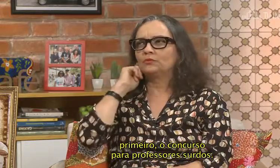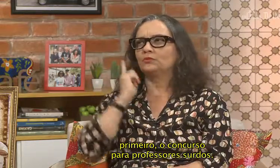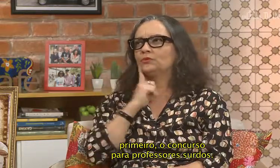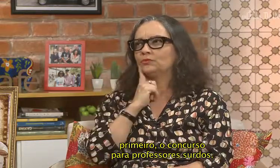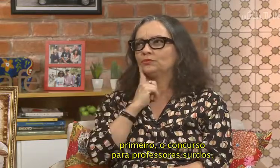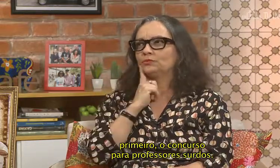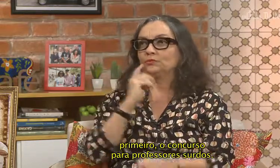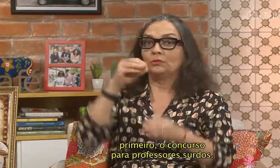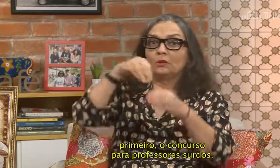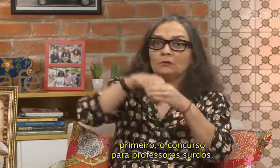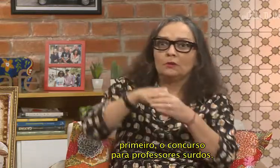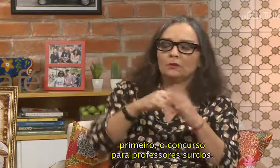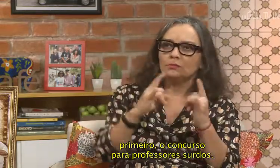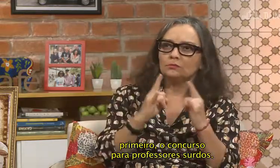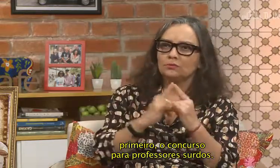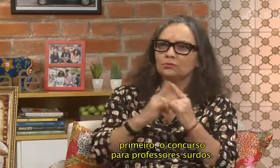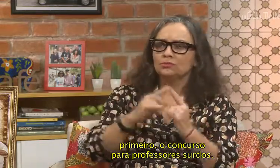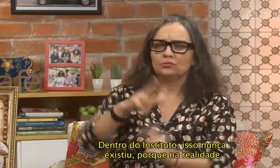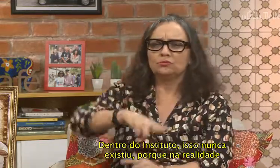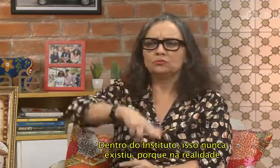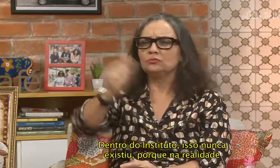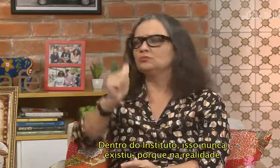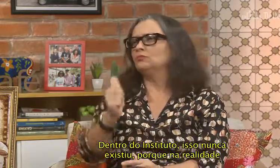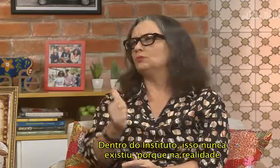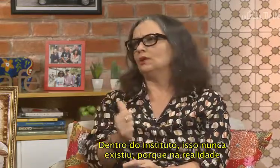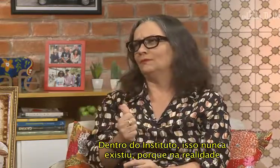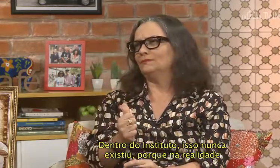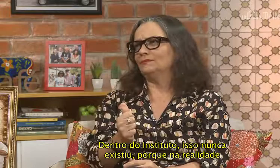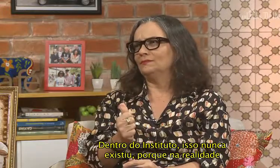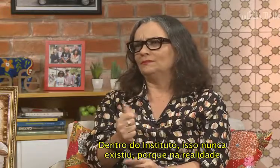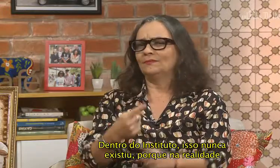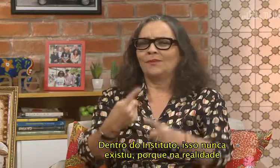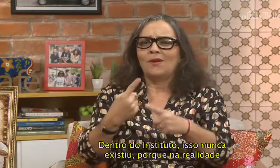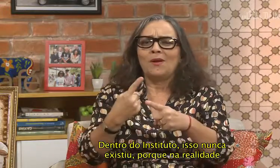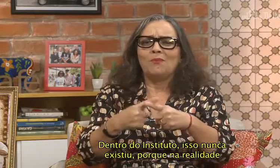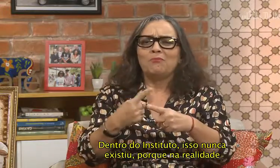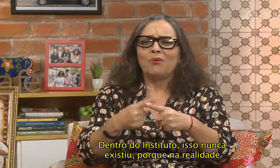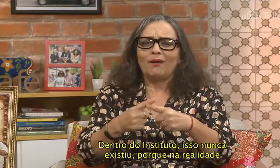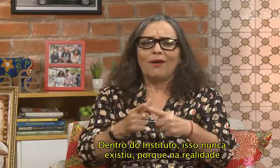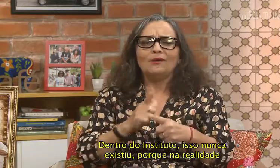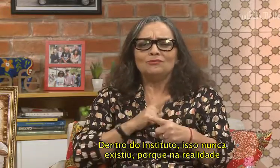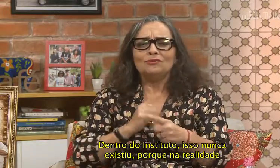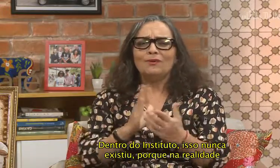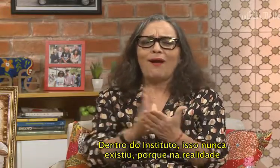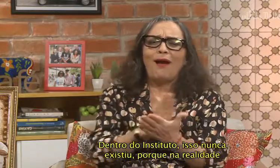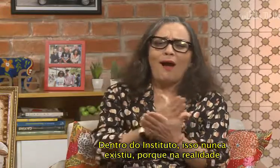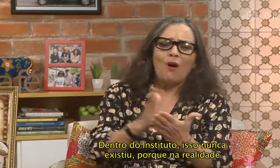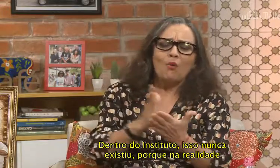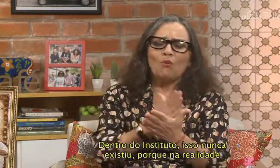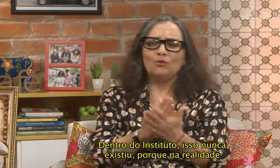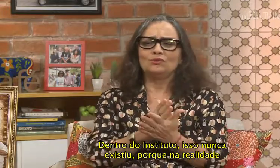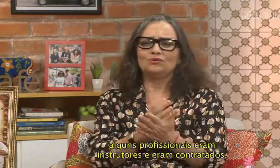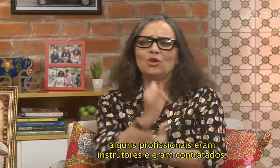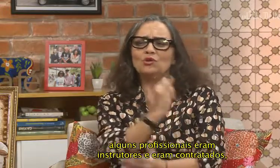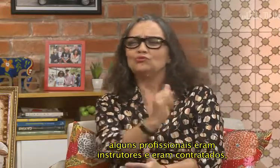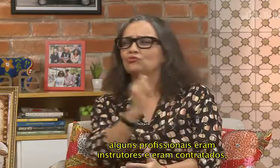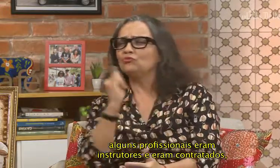concurso para professores surdos. Dentro do Instituto, isso nunca existiu. Por quê? Na realidade, alguns